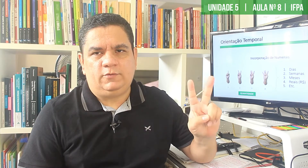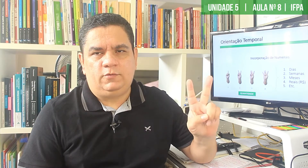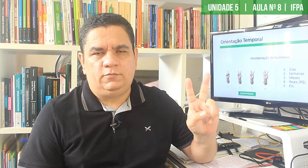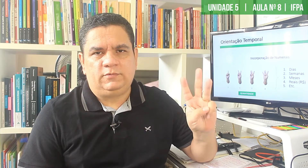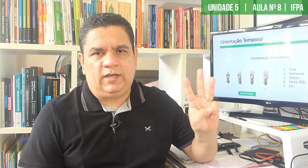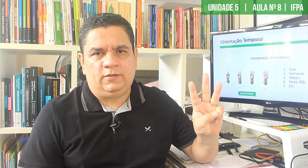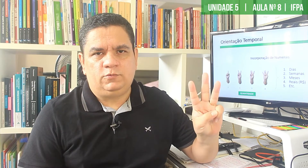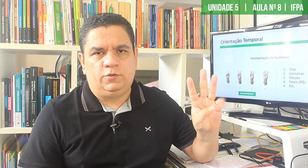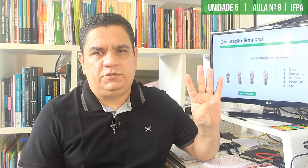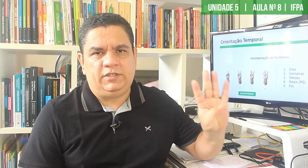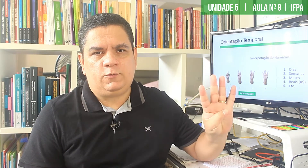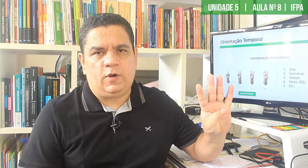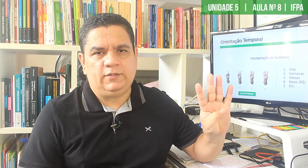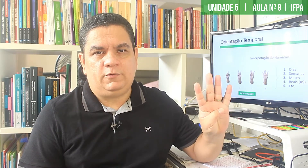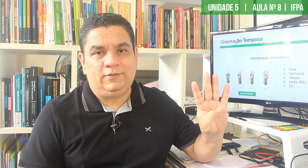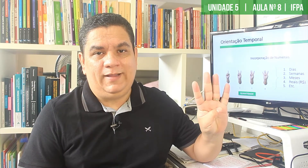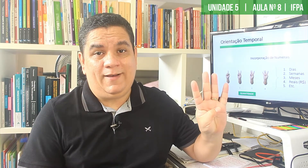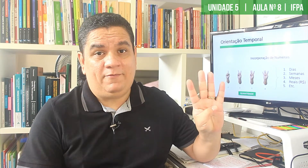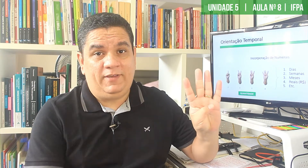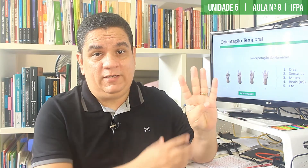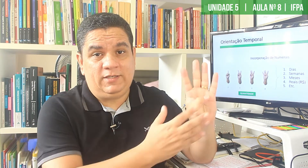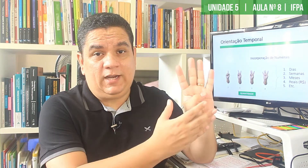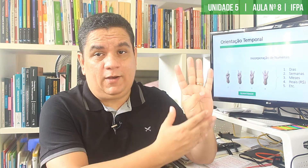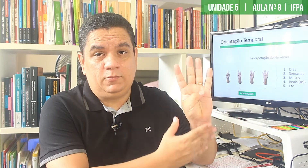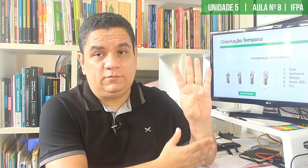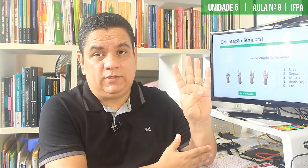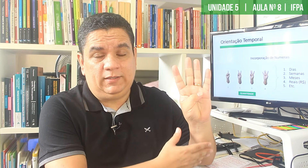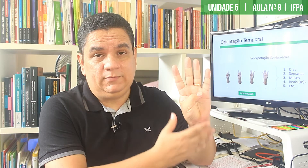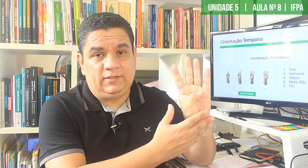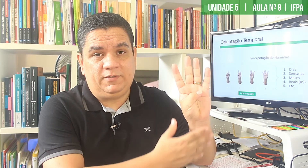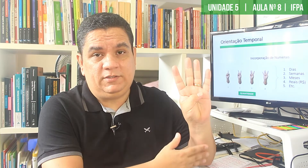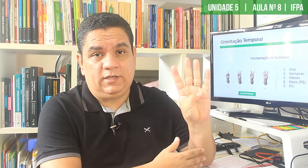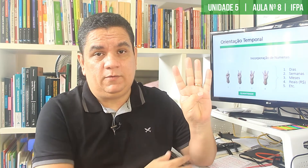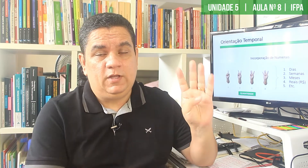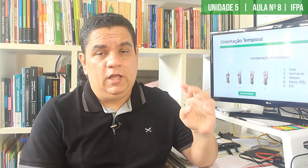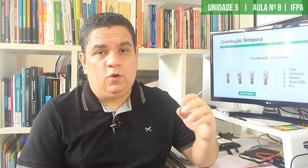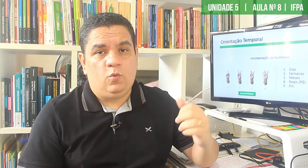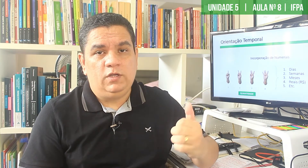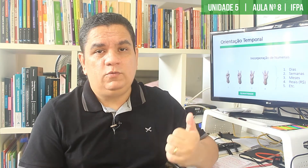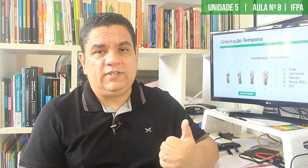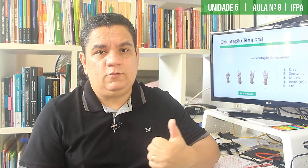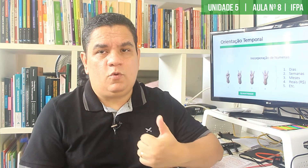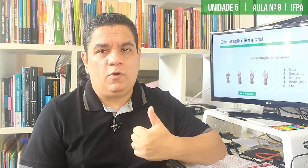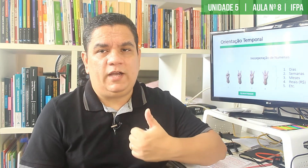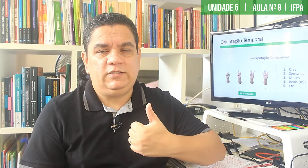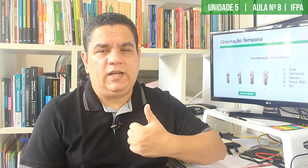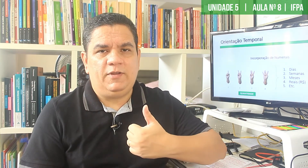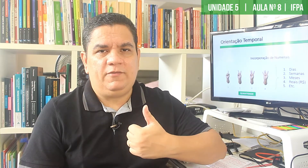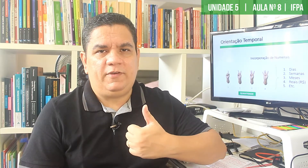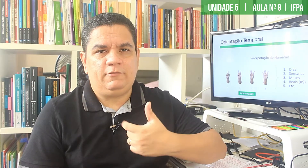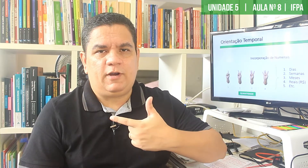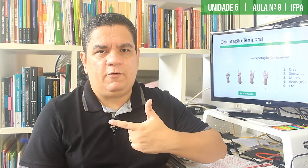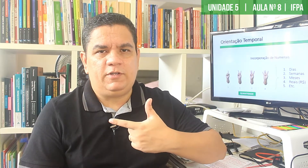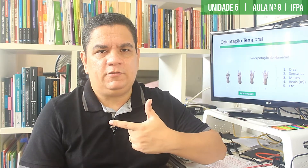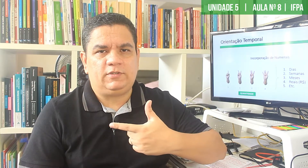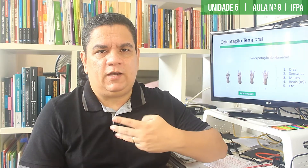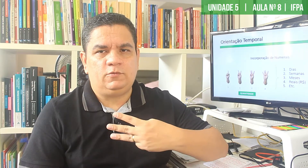4, tá? 1, 2, 3, 4, na vertical, tá? Na vertical. Quando usado como cardinal, ele é feito na horizontal,